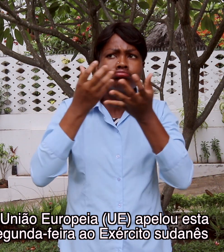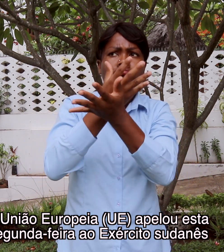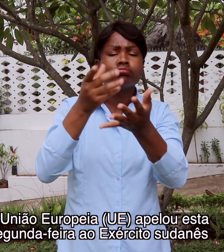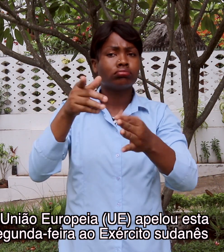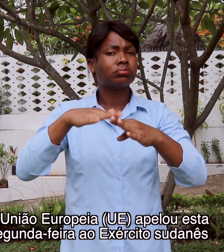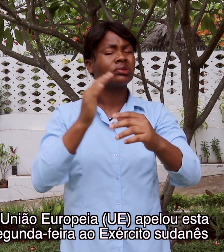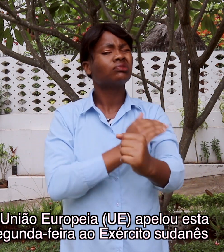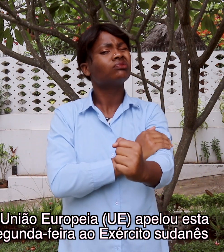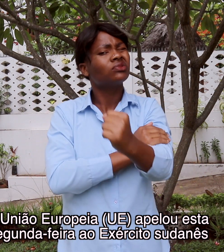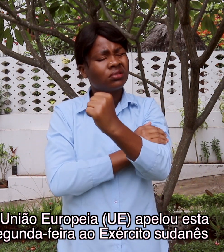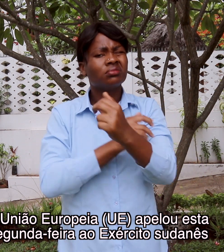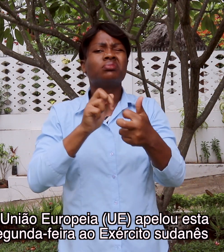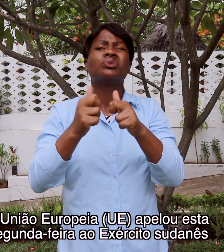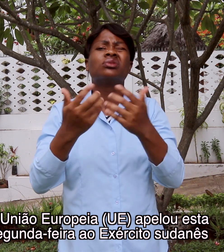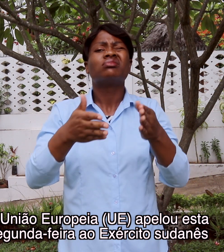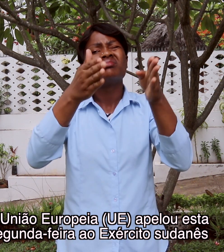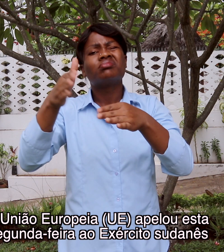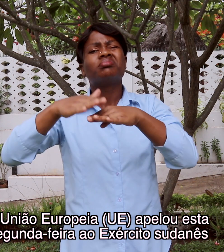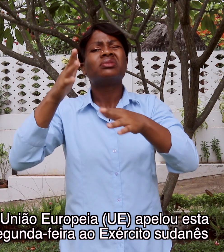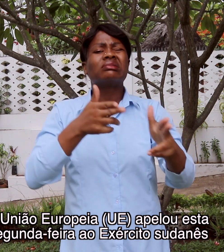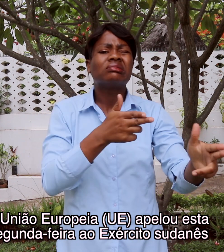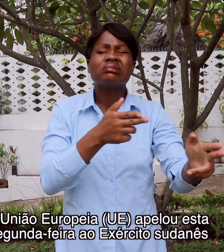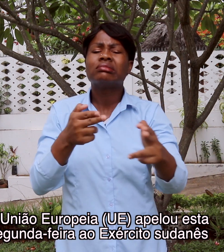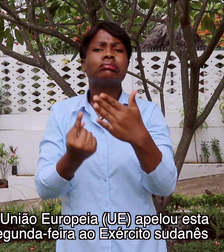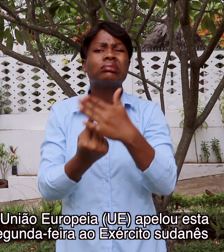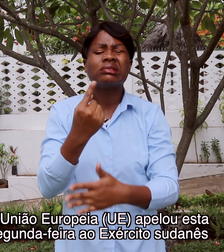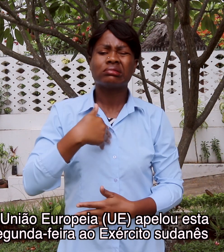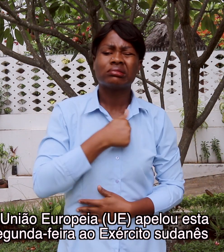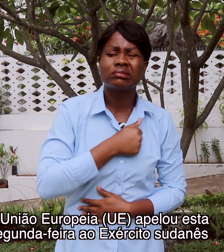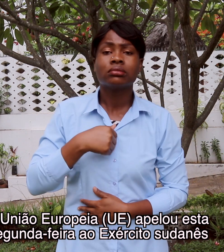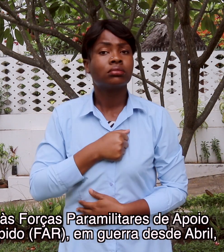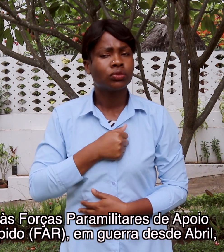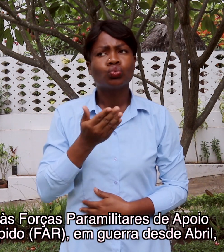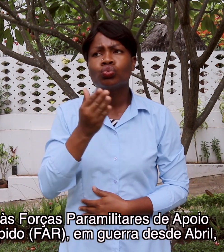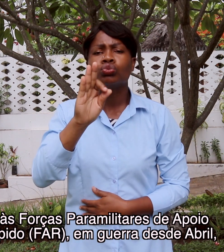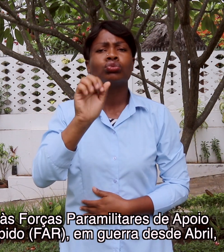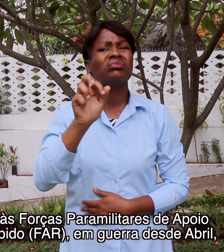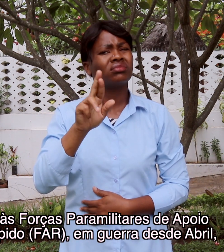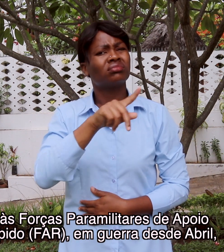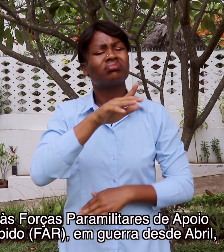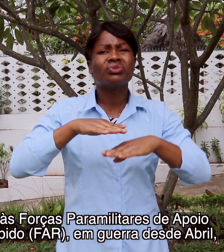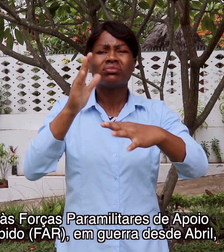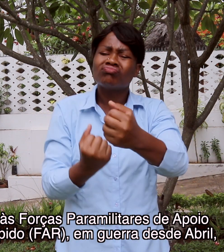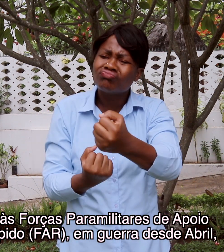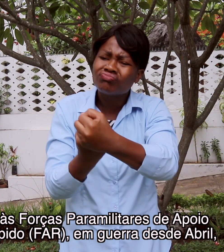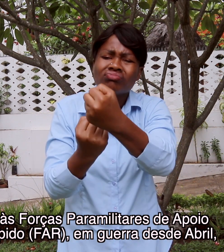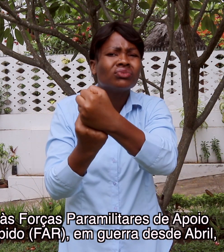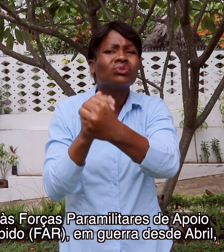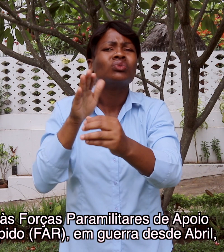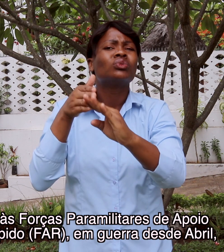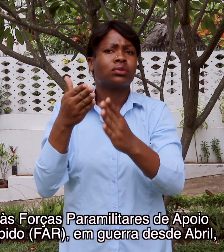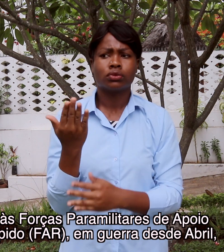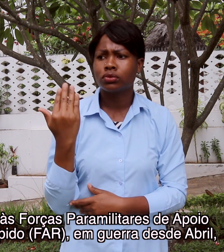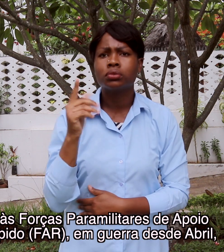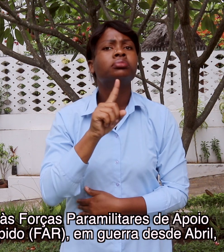A União Europeia apelou esta segunda-feira ao exército sudanês e às forças paramilitares de apoio rápido